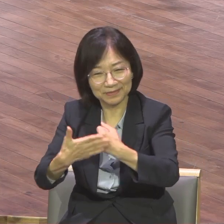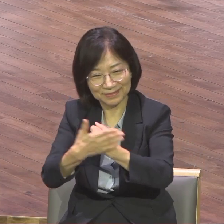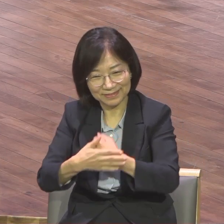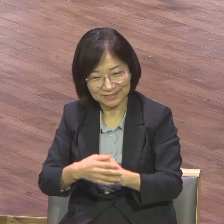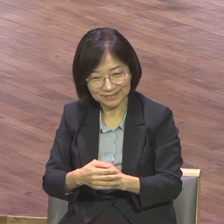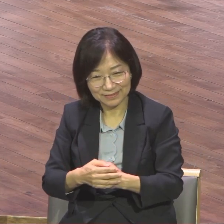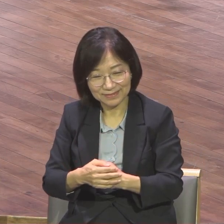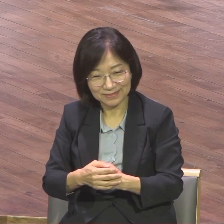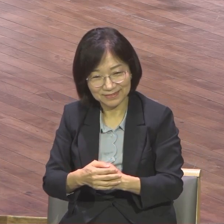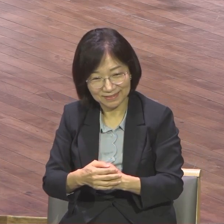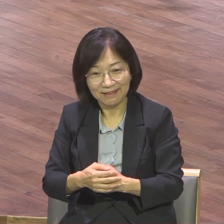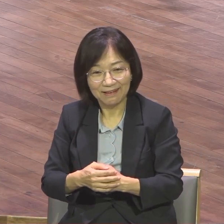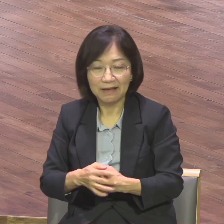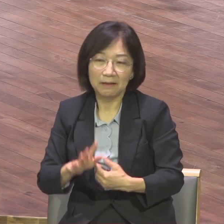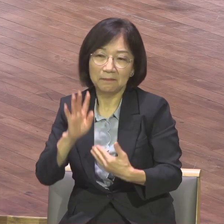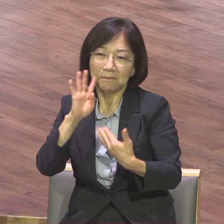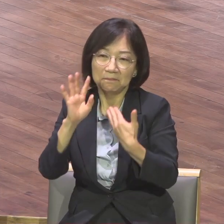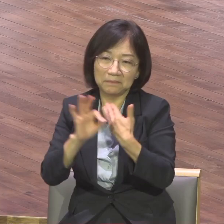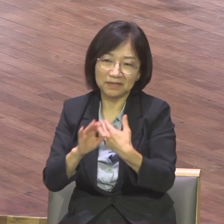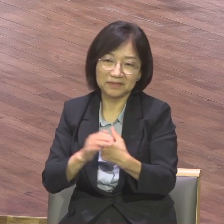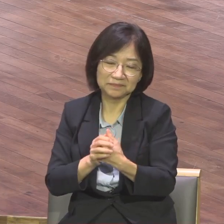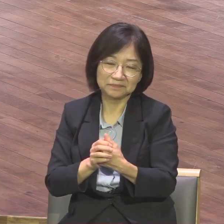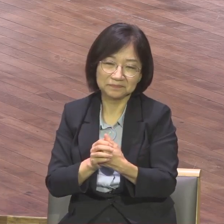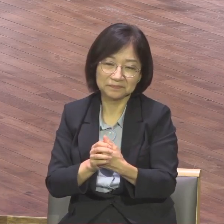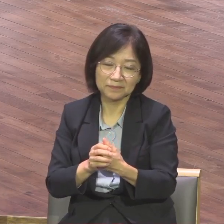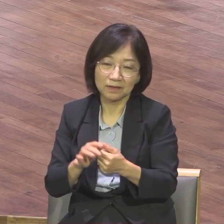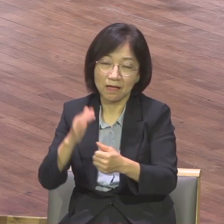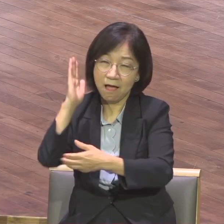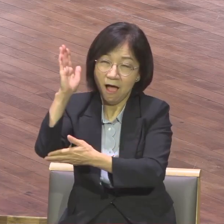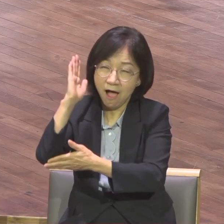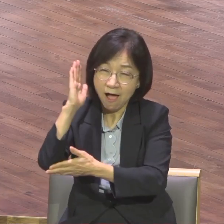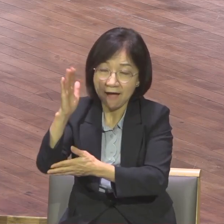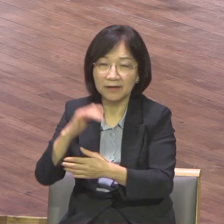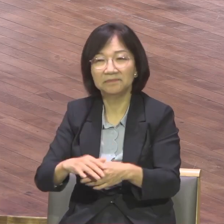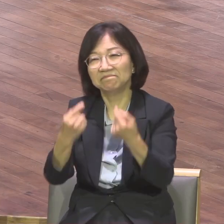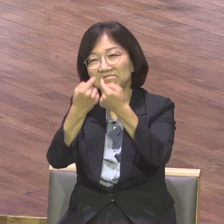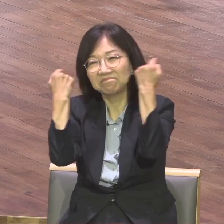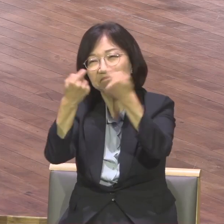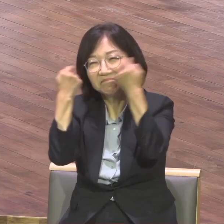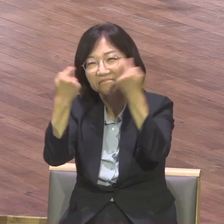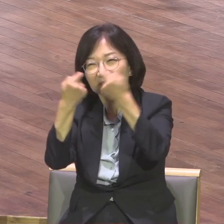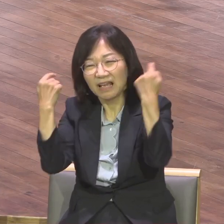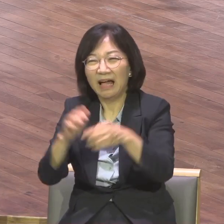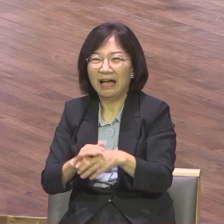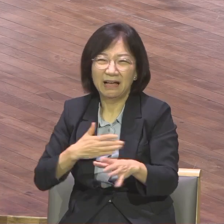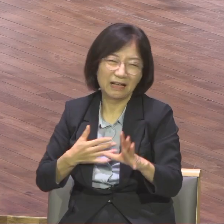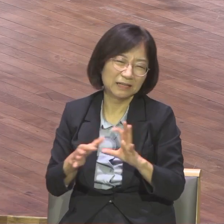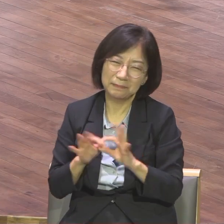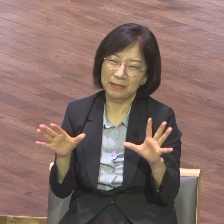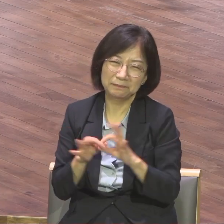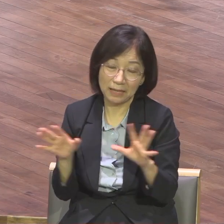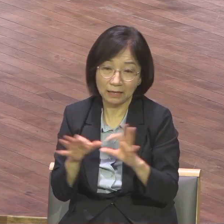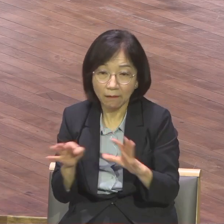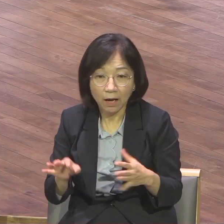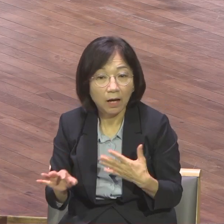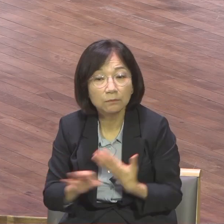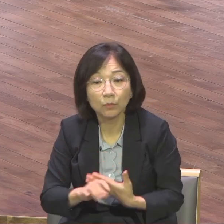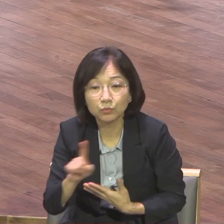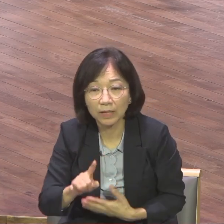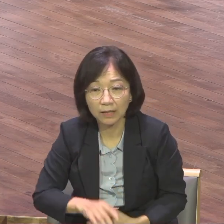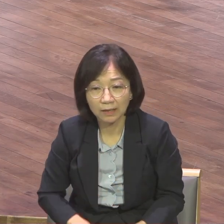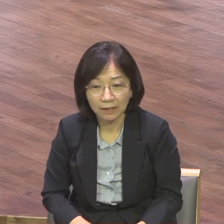이거 변화없습니다. 계속해서 말씀을 비방하고 반대합니다. 본문에